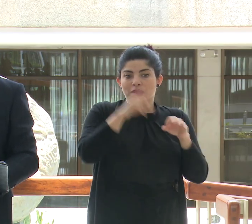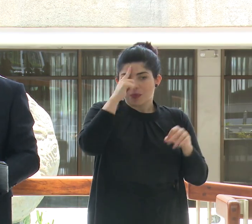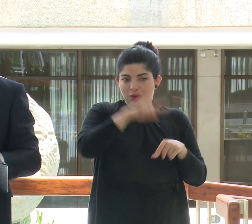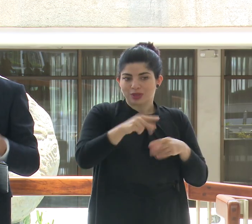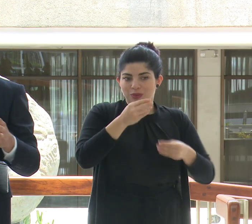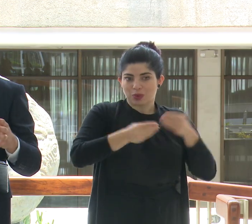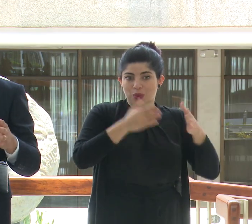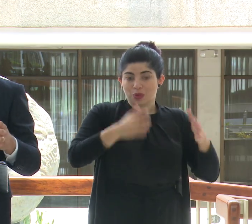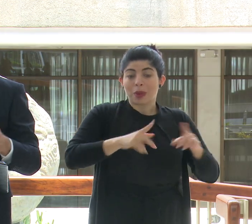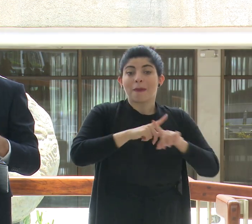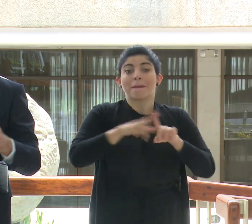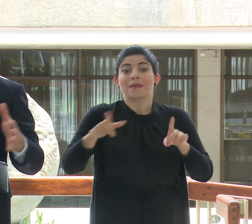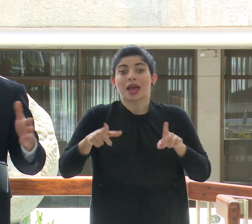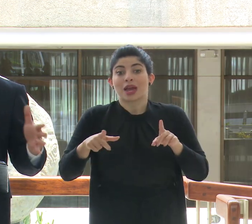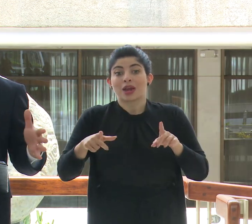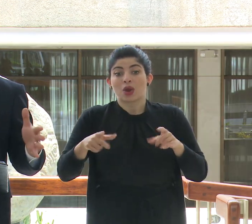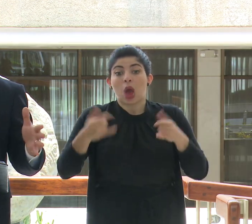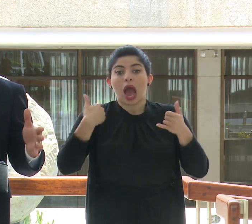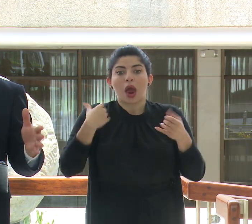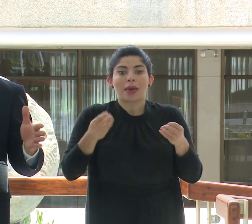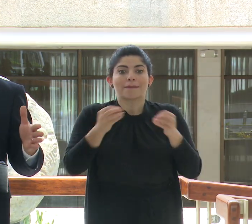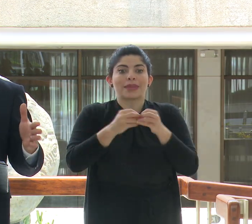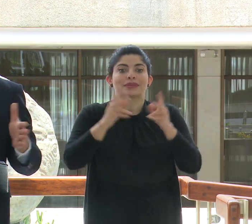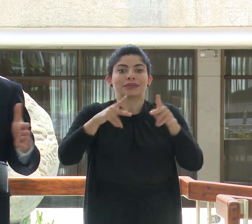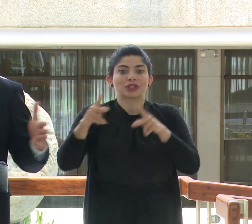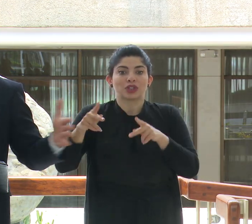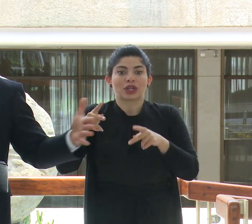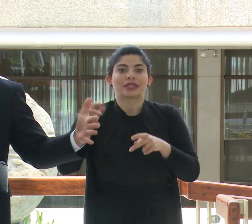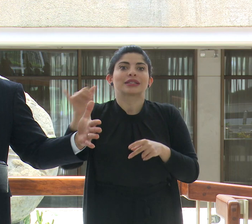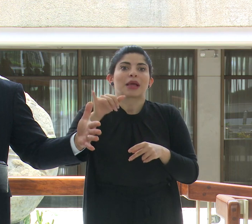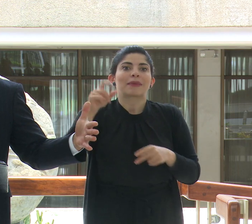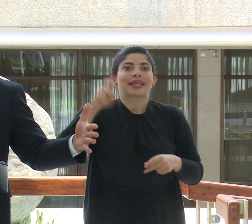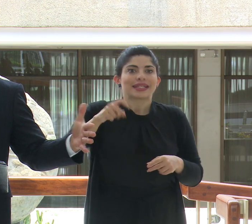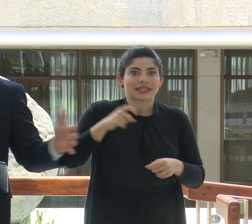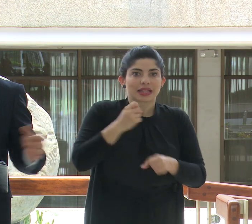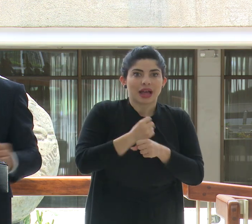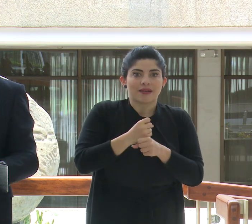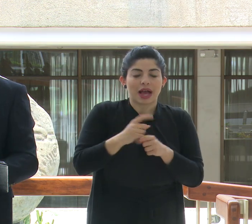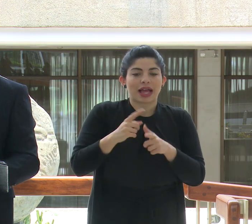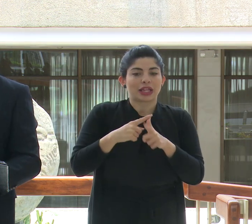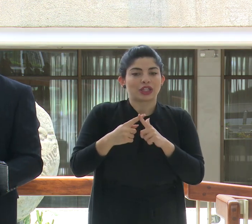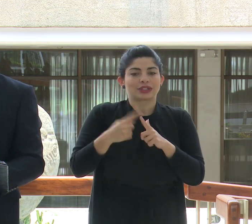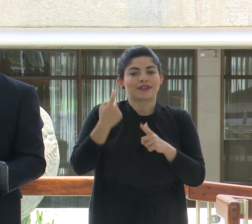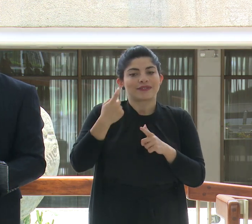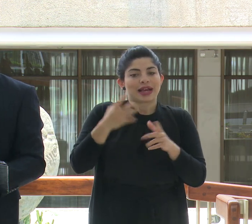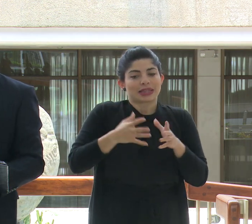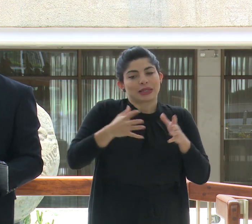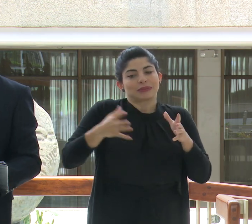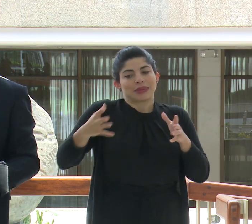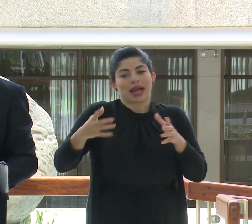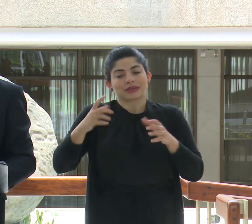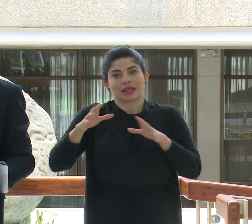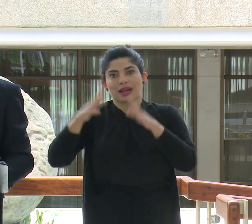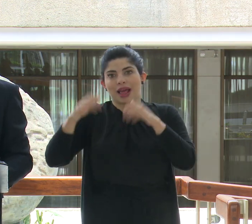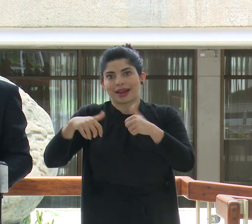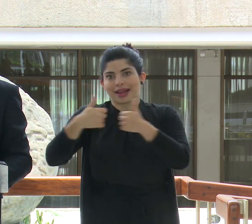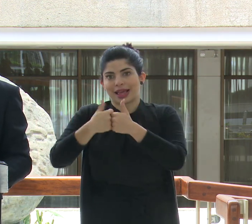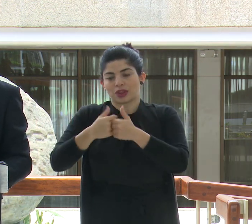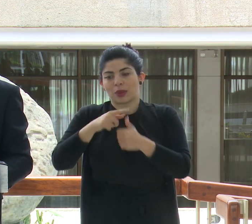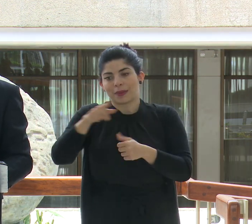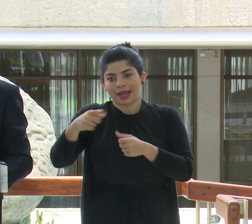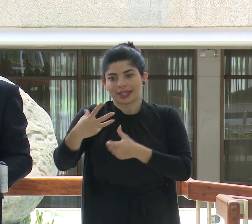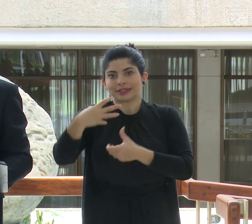productivo, sino que hay más personas trabajando, pero no lo hemos logrado llevar a... Y ese es nuestro gran reto y nuestra gran tarea.